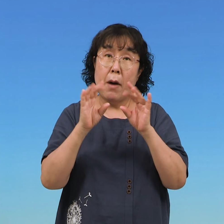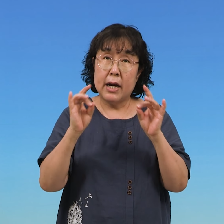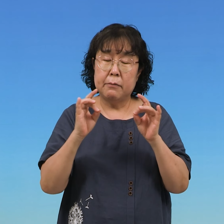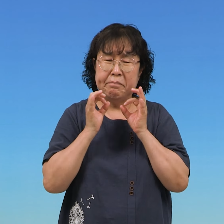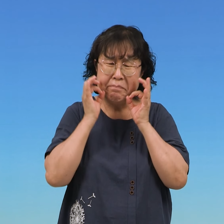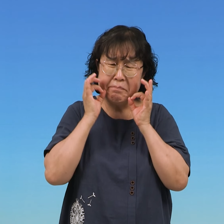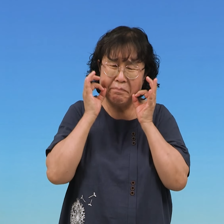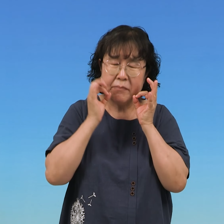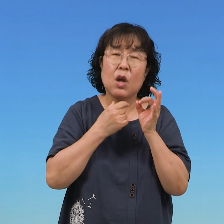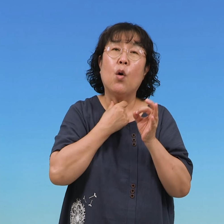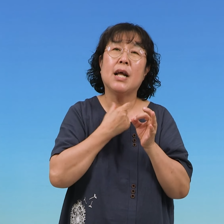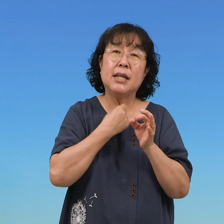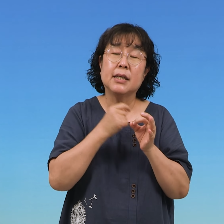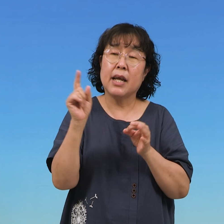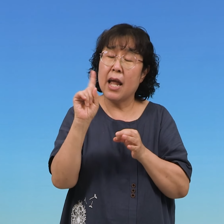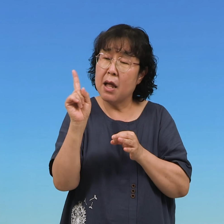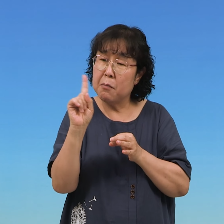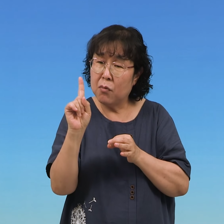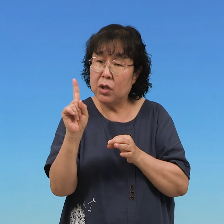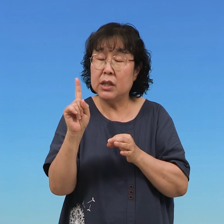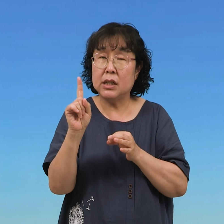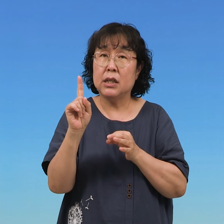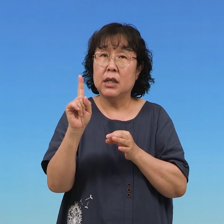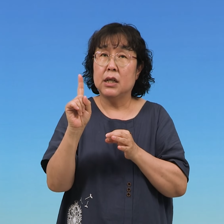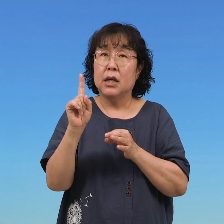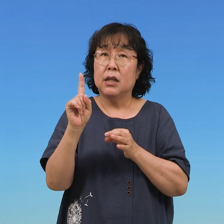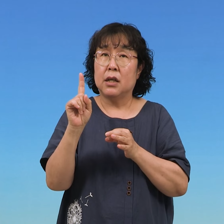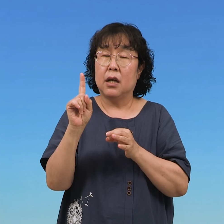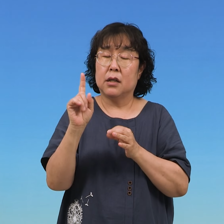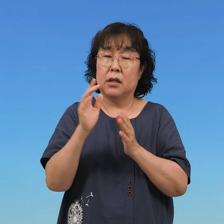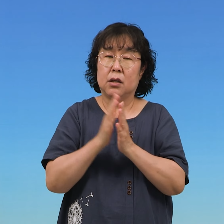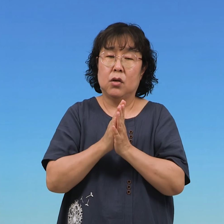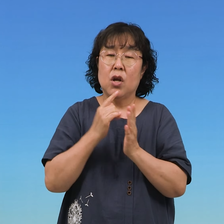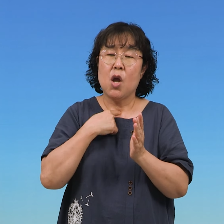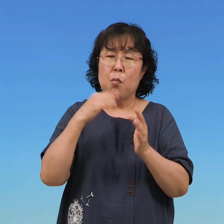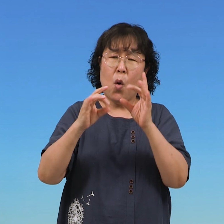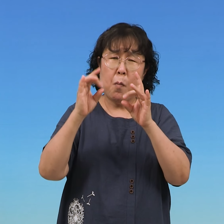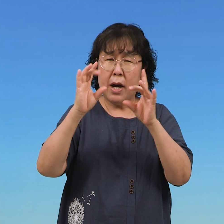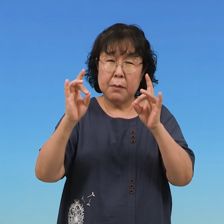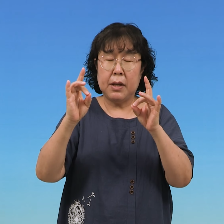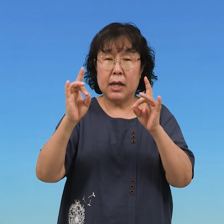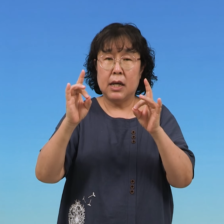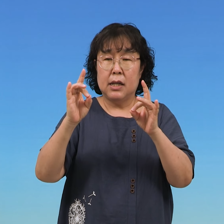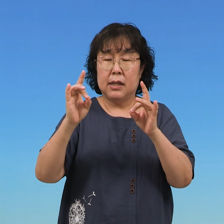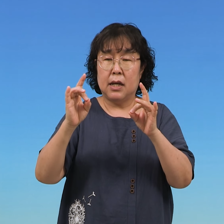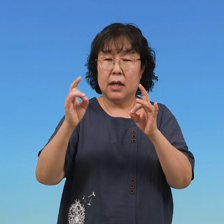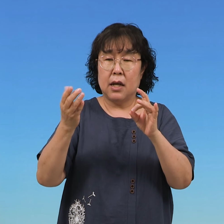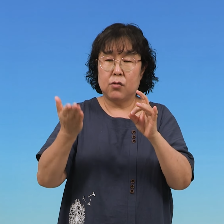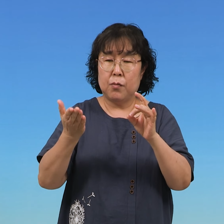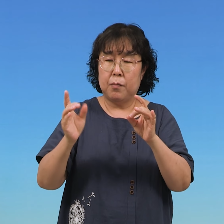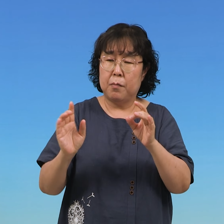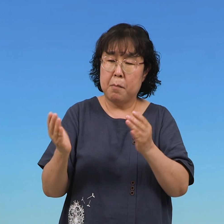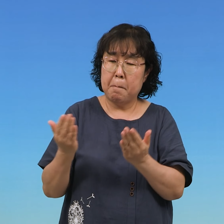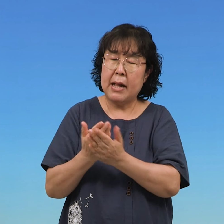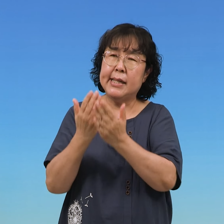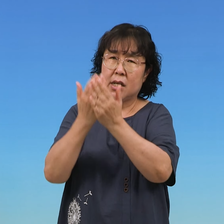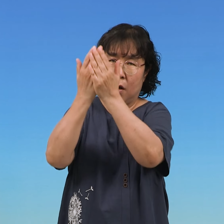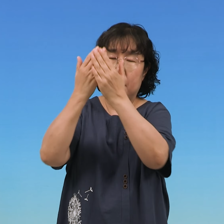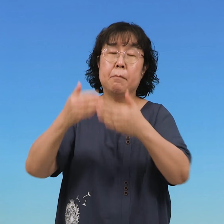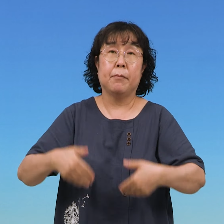얼마나 사소한 목마름이냐, 이 차이죠. 그래서 이 단계가 점점 우리의 목마름의 단계를 높여야 돼요.